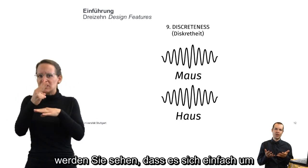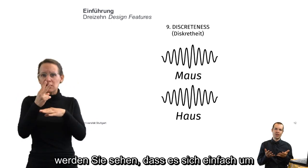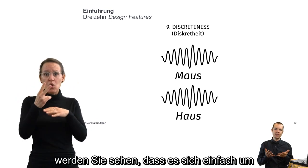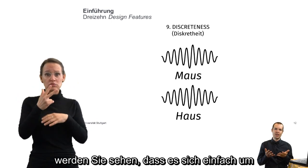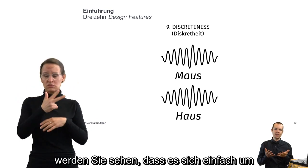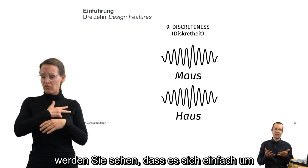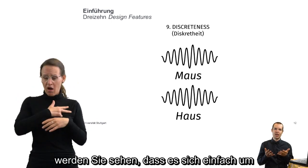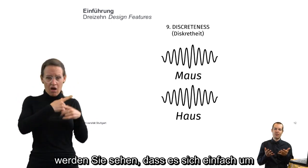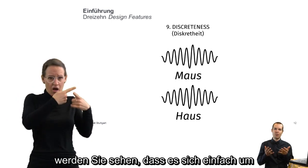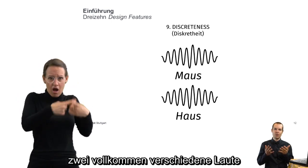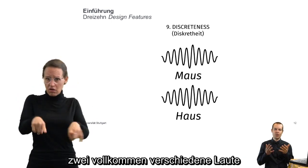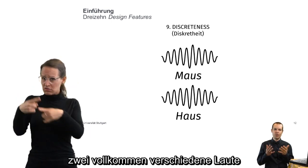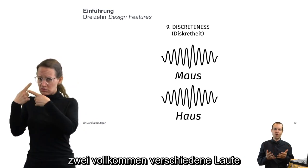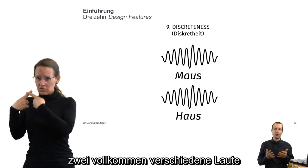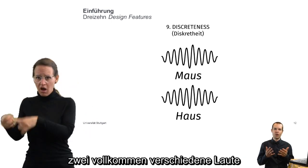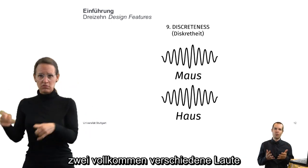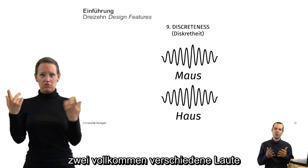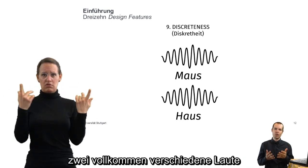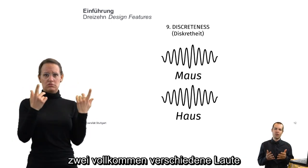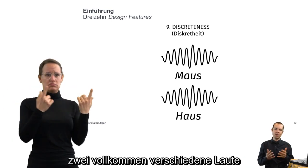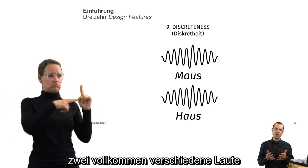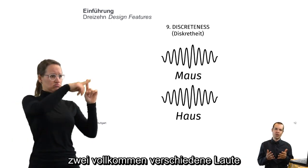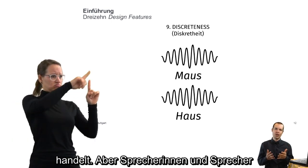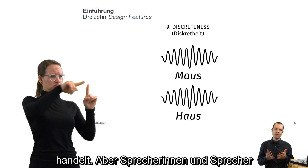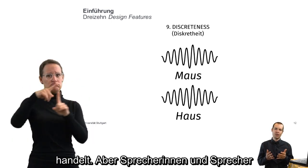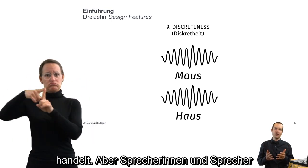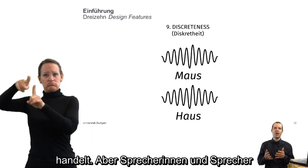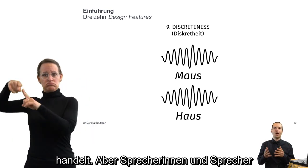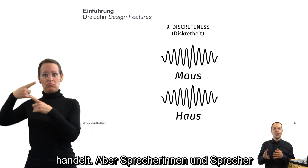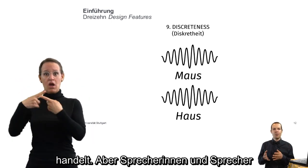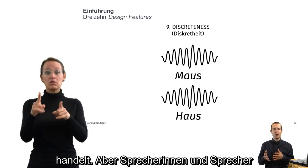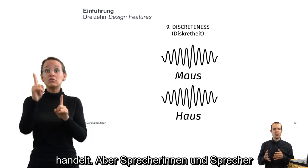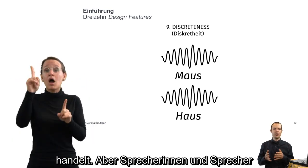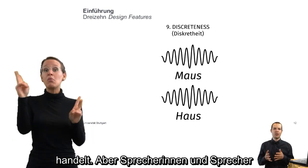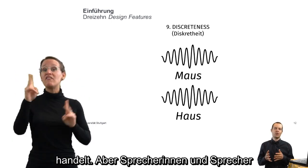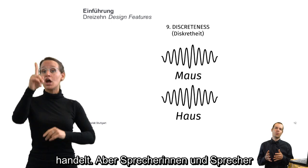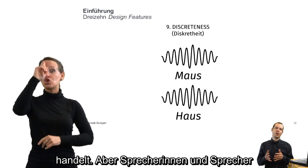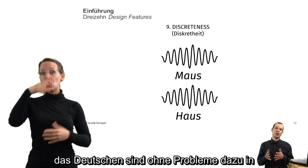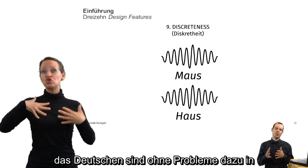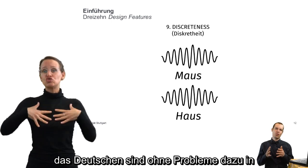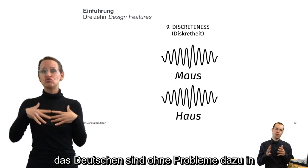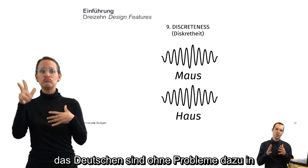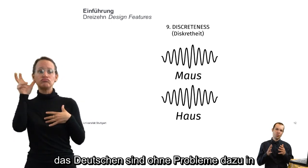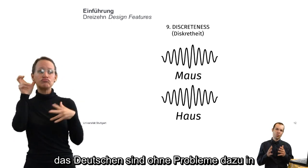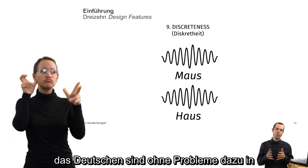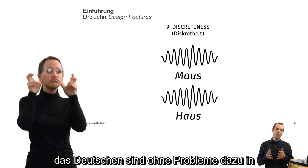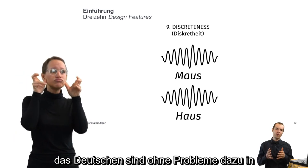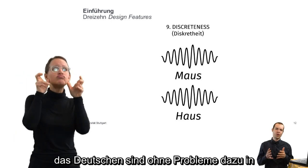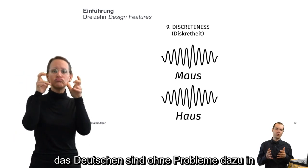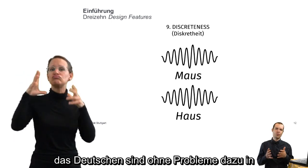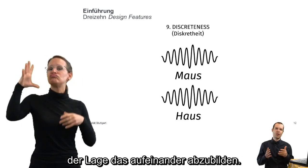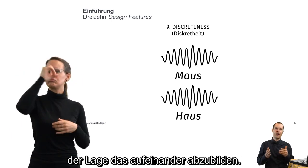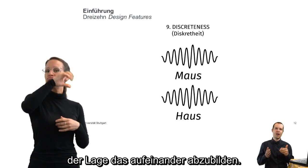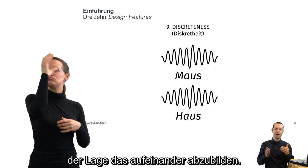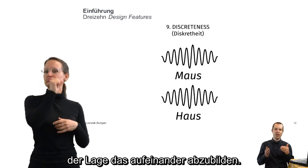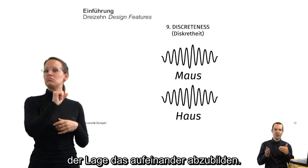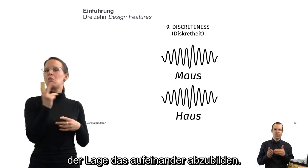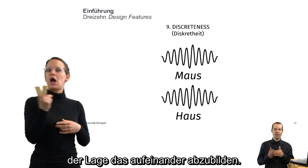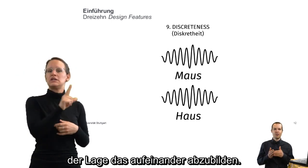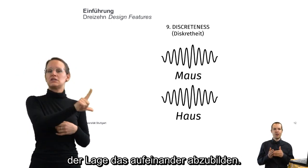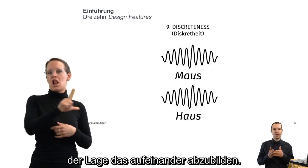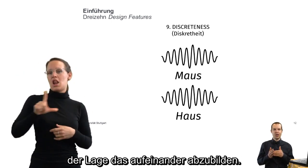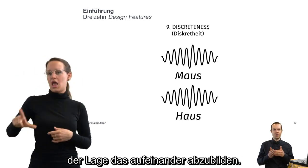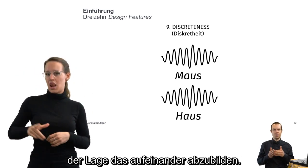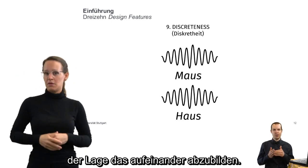anschauen, dann werden Sie sehen, dass es sich einfach um zwei vollkommen verschiedene Laute handelt. Aber Sprecherinnen und Sprecher des Deutschen sind ohne Probleme dazu in der Lage,